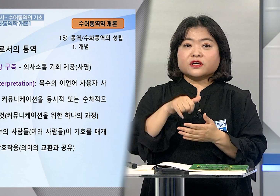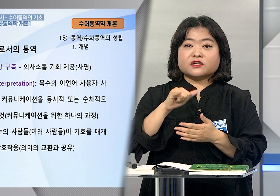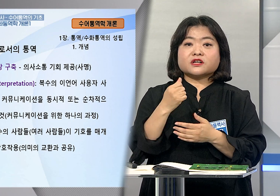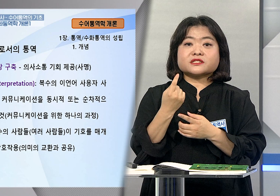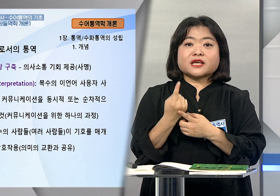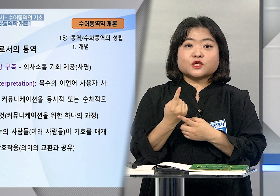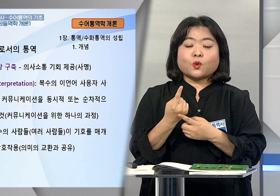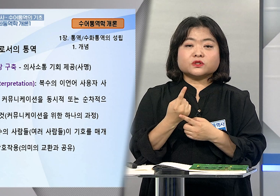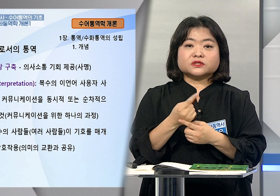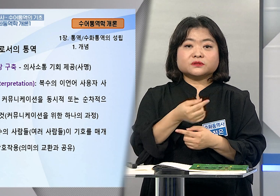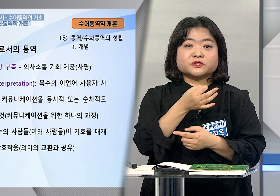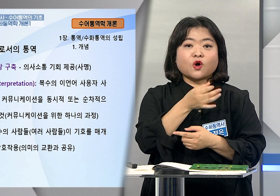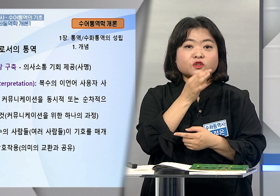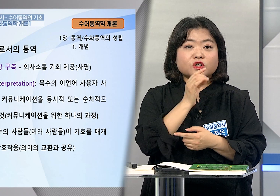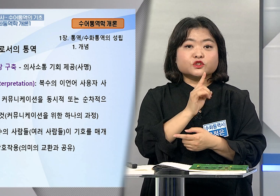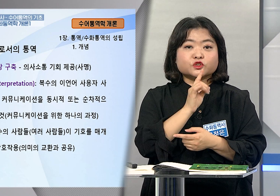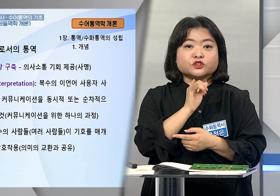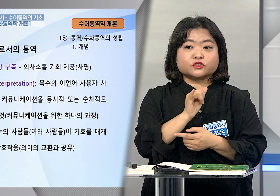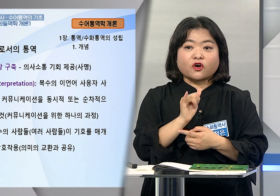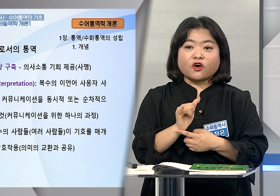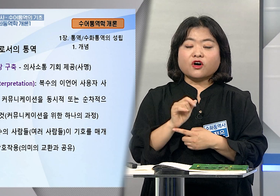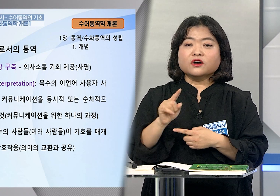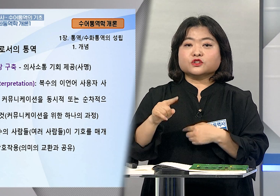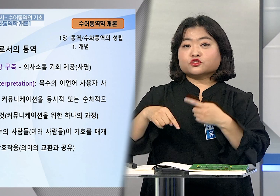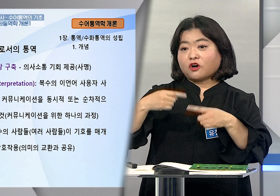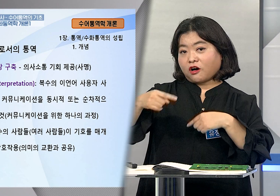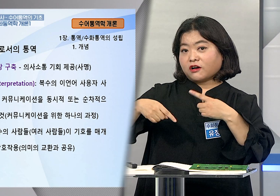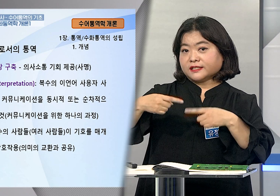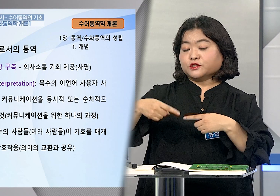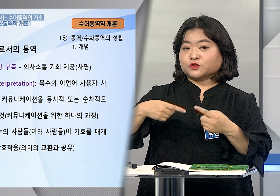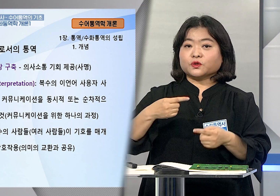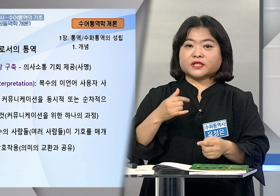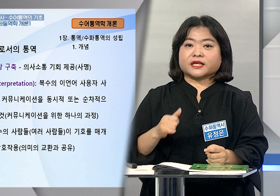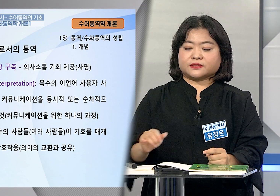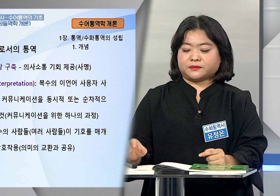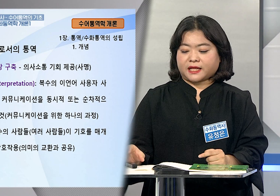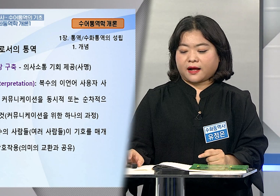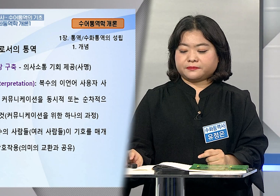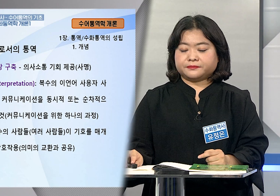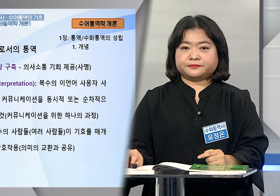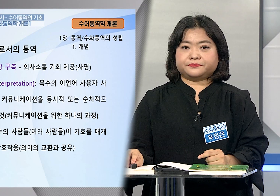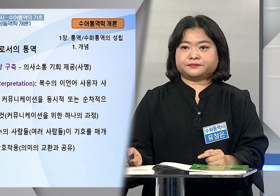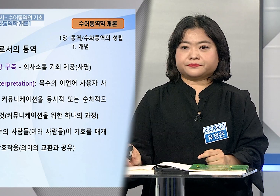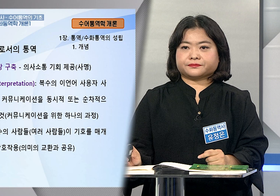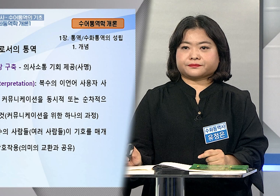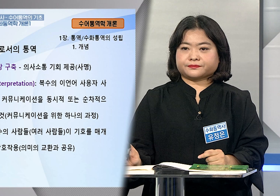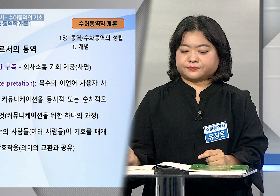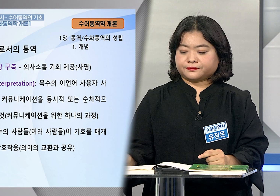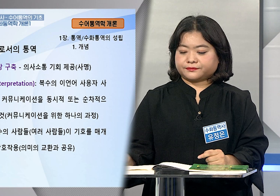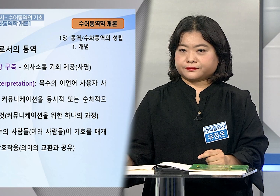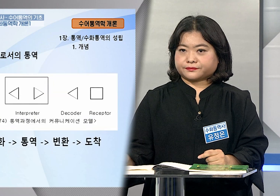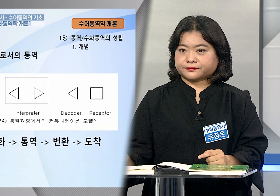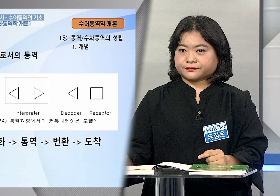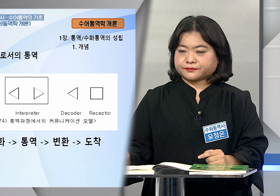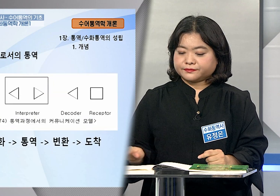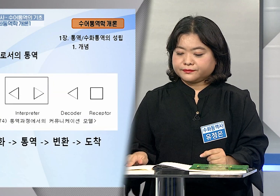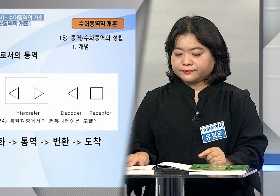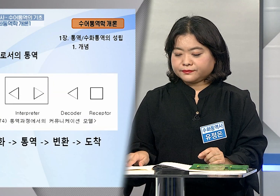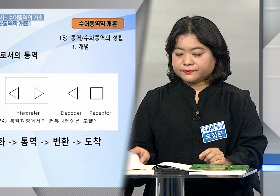있겠죠. 여기서의 기호는 음성 언어일 수도 있고요. 수어일 수도 있겠습니다.